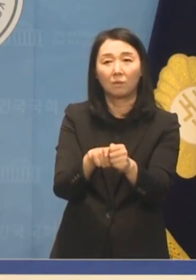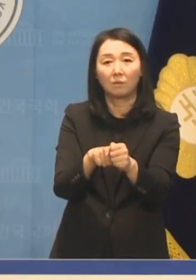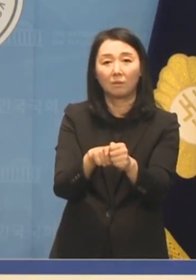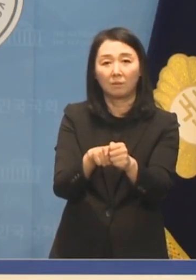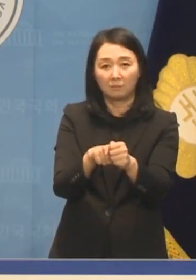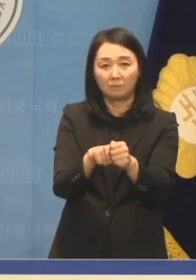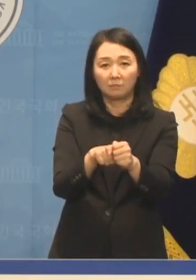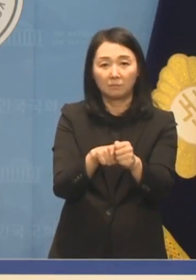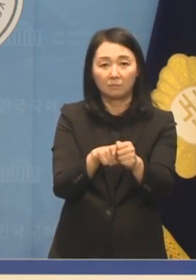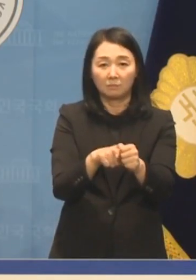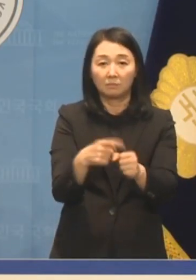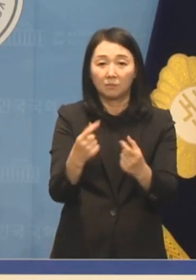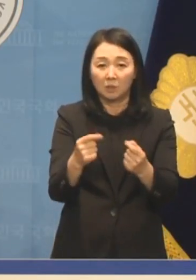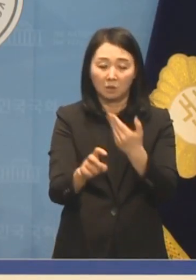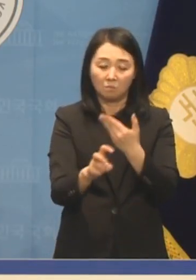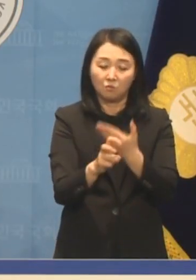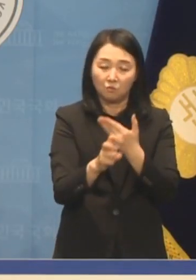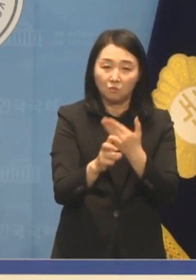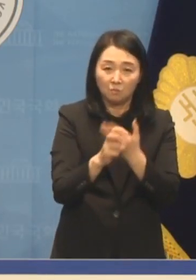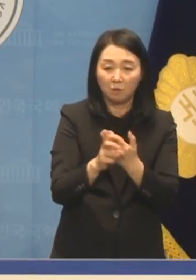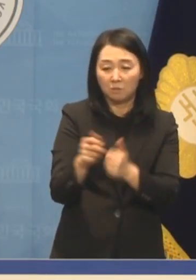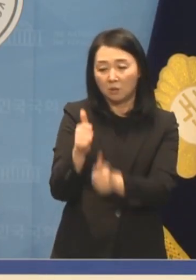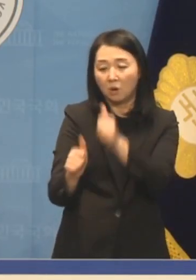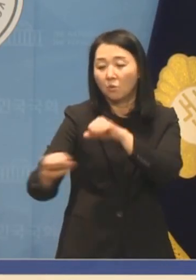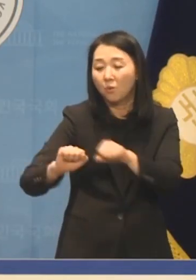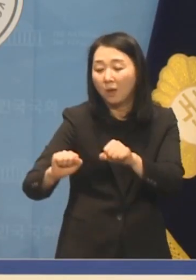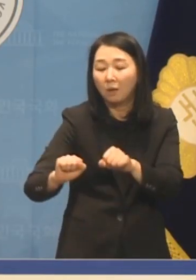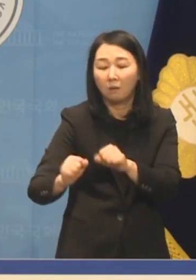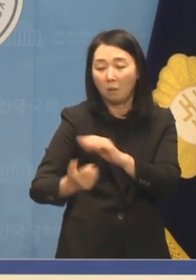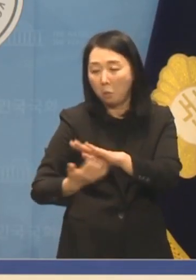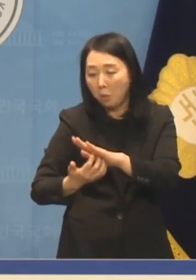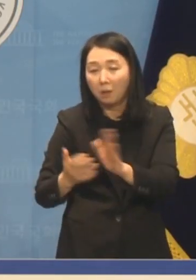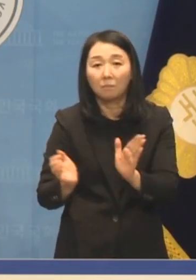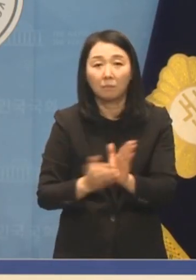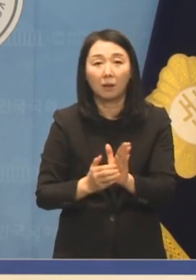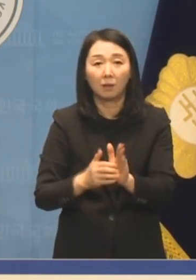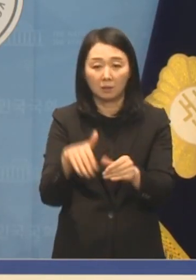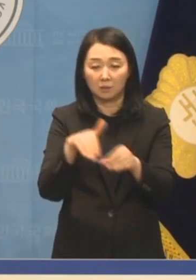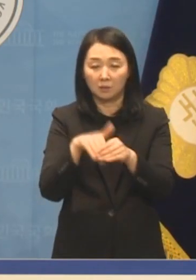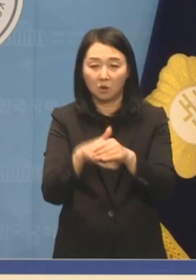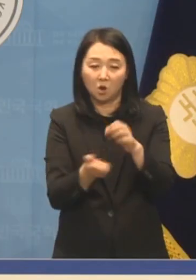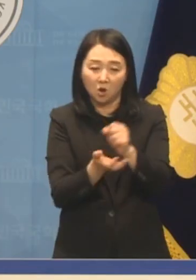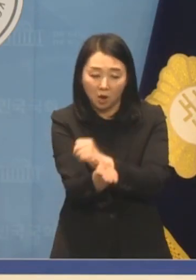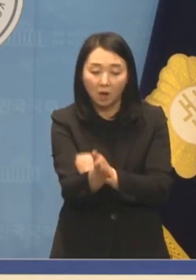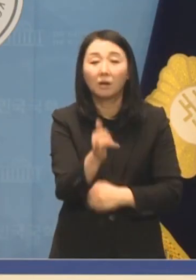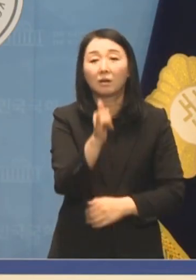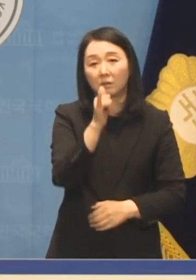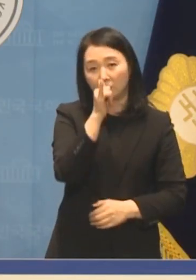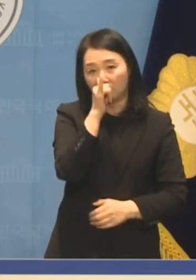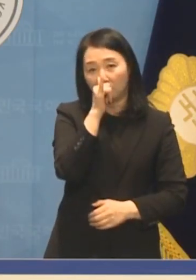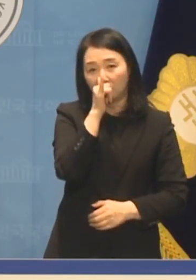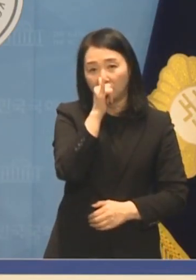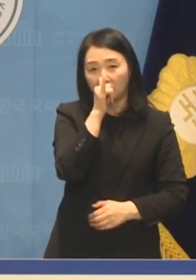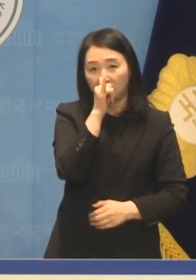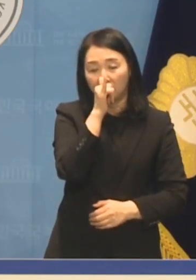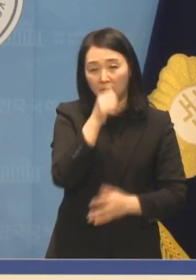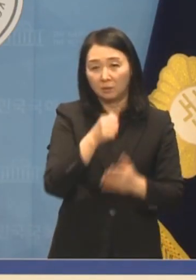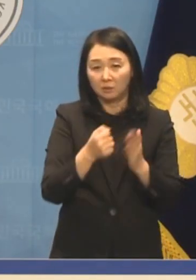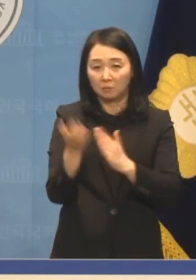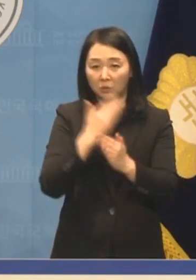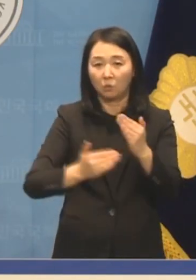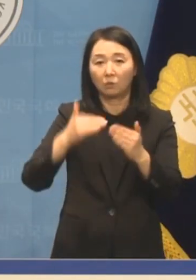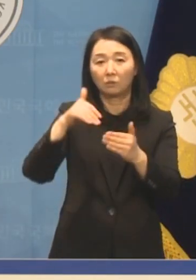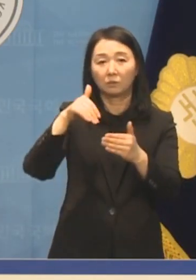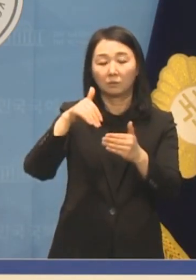목적으로 위와 같은 불법적 경선운동을 통해 선거에 부당한 영향력을 행사했다는 점에서